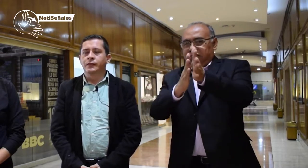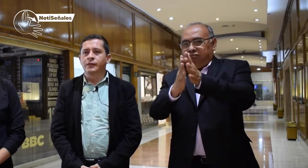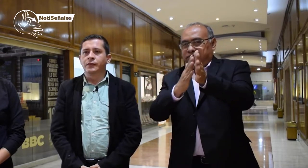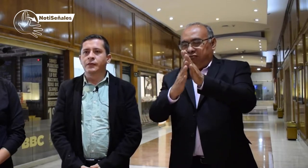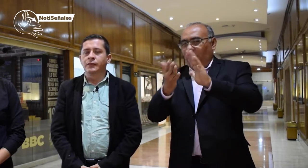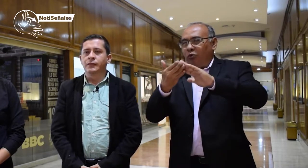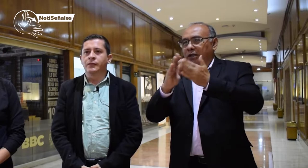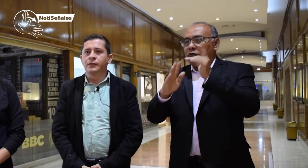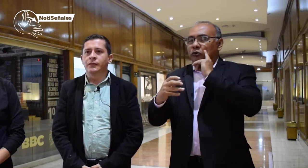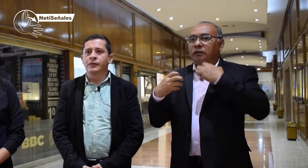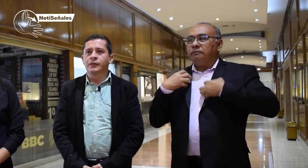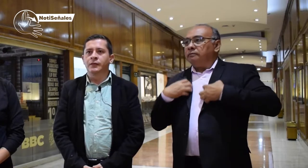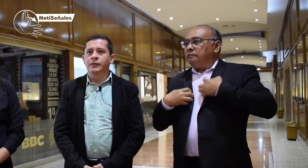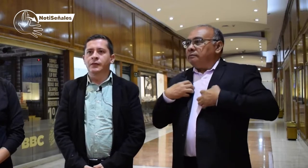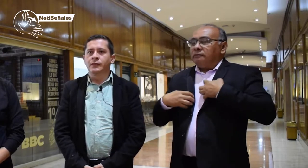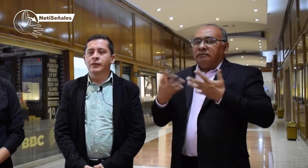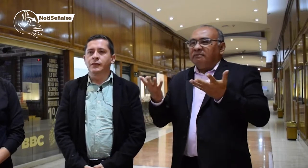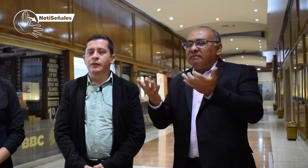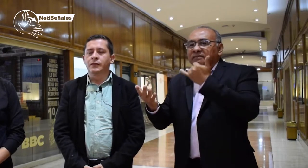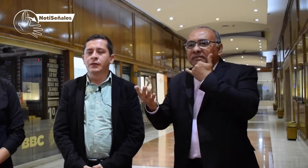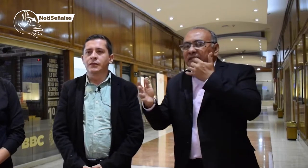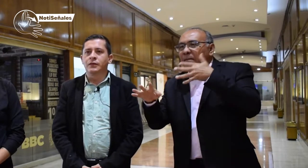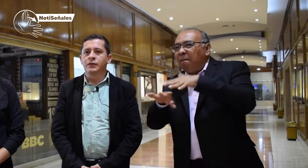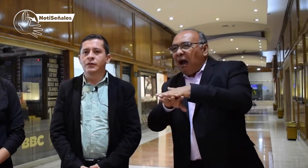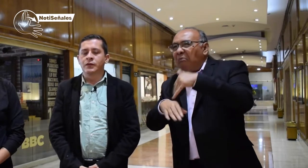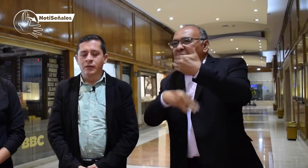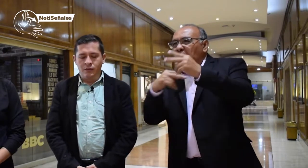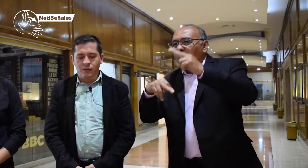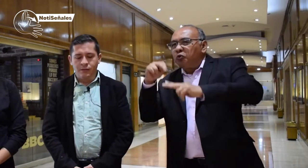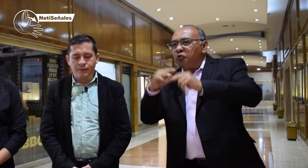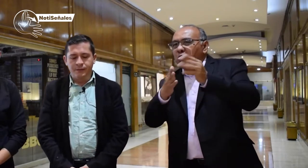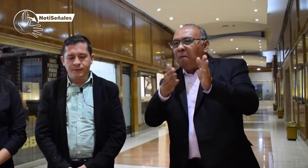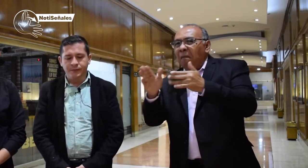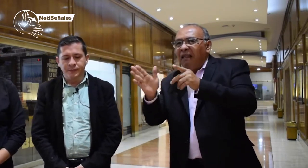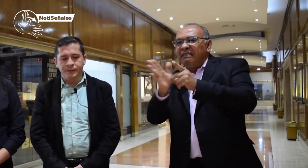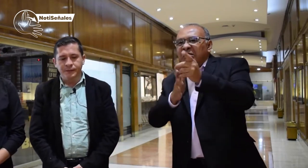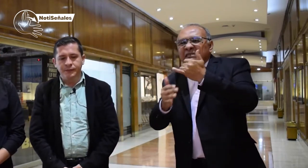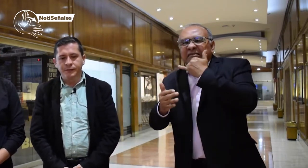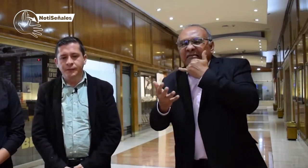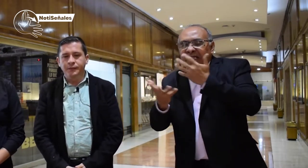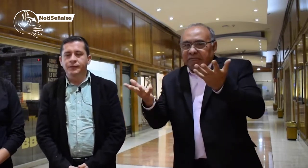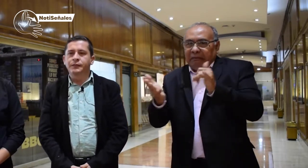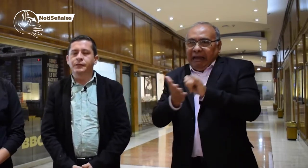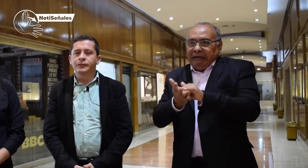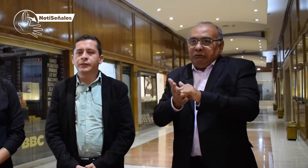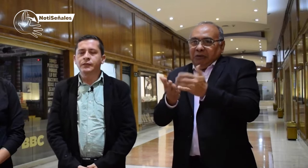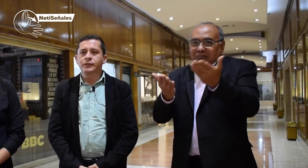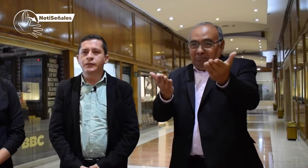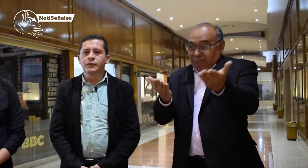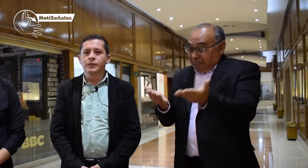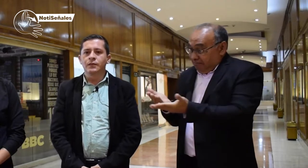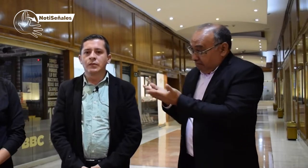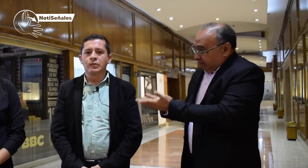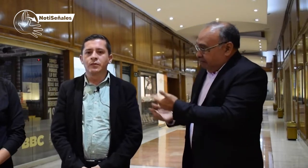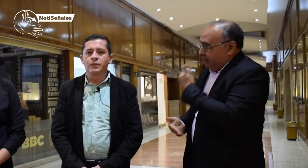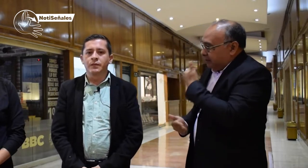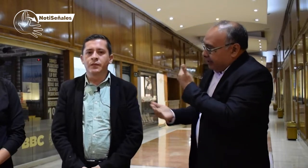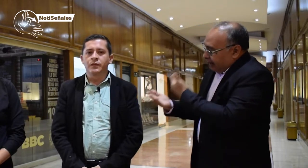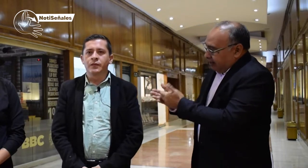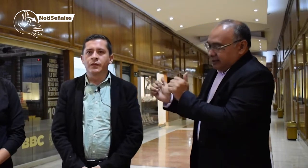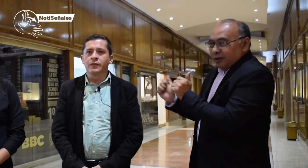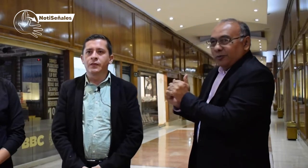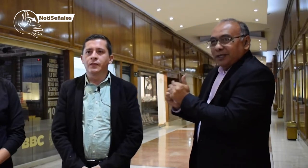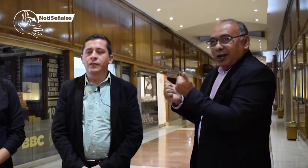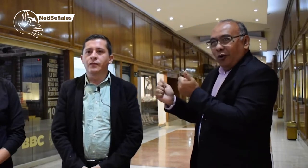y qué se espera para más adelante, para que la comunidad sorda que está tan inquieta a este respecto pueda conocer cómo va esto y cómo